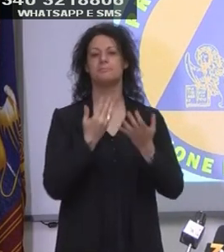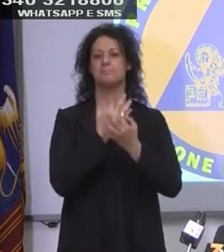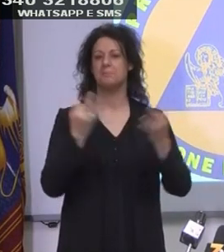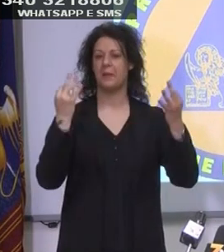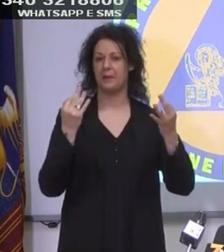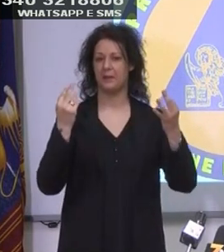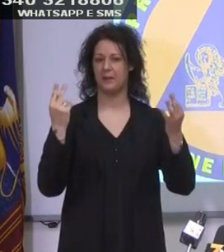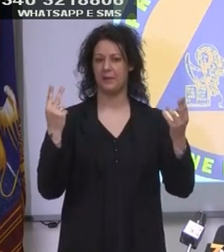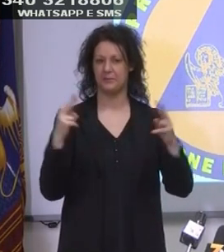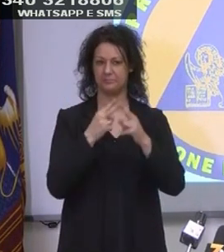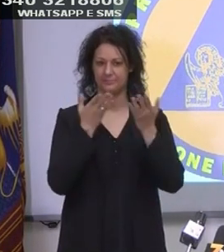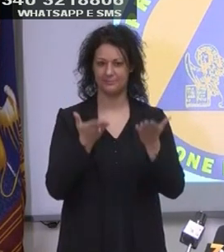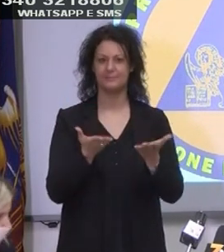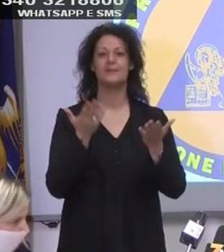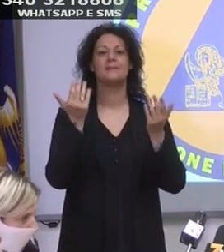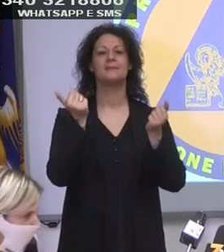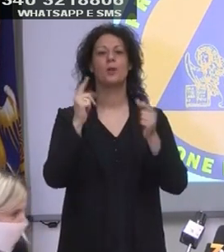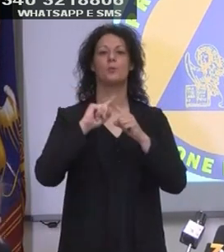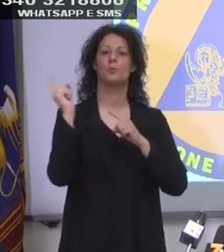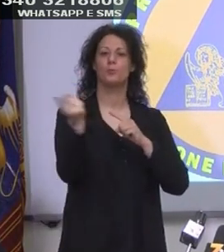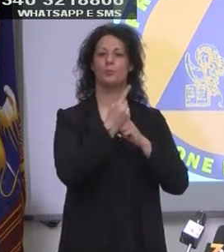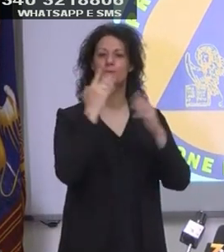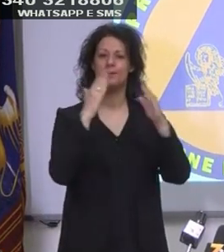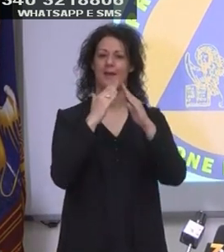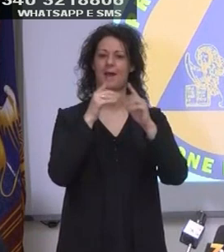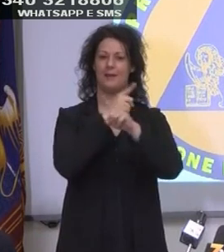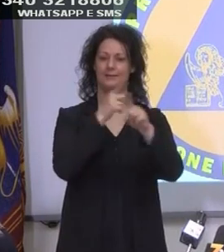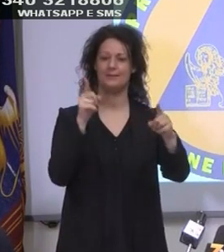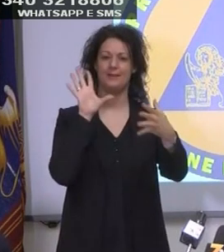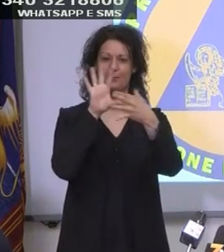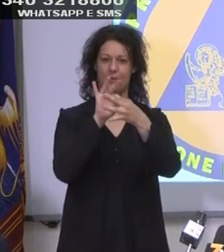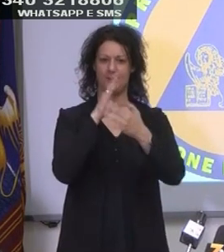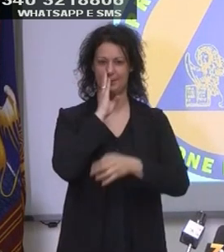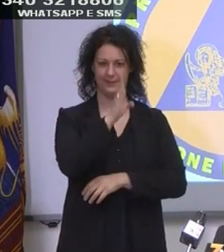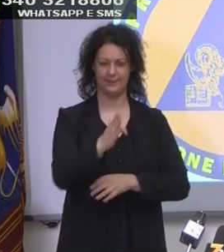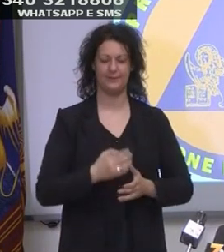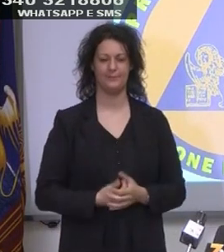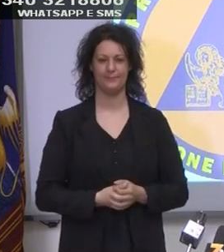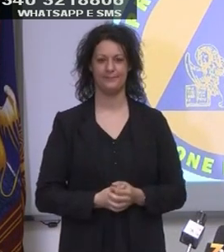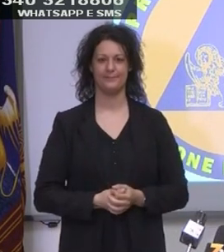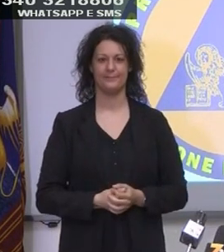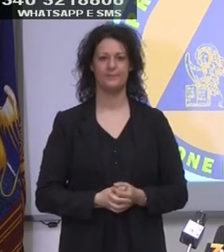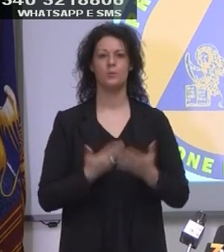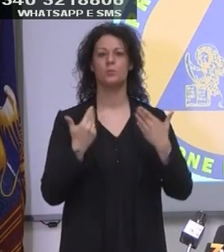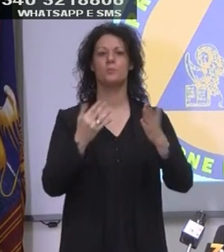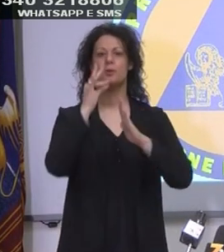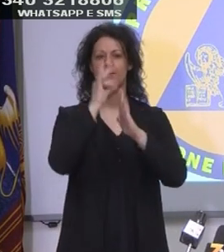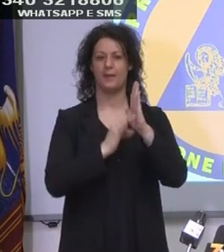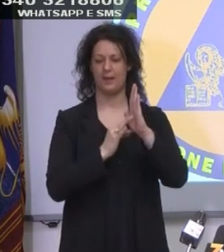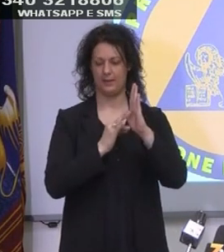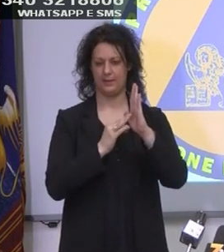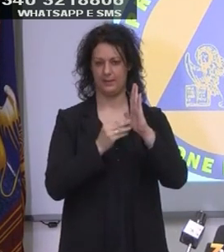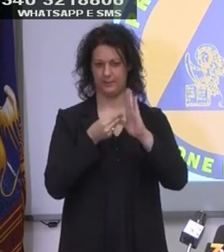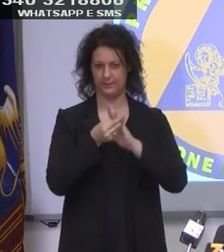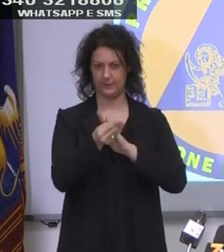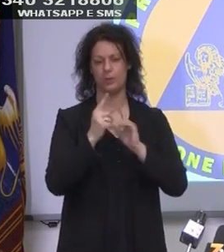Bentrovati, un saluto a tutti coloro che ci stanno seguendo anche in diretta. Passerei subito al bollettino per poi